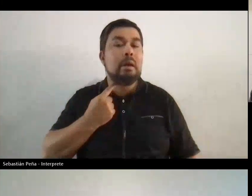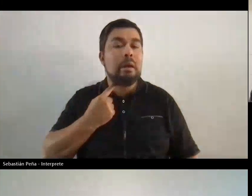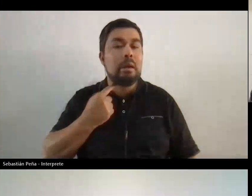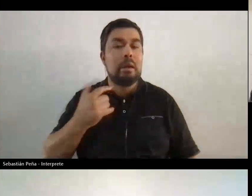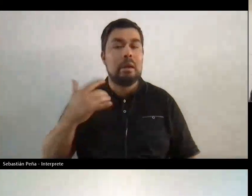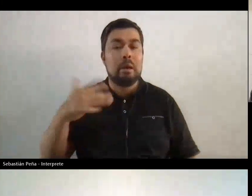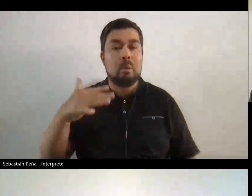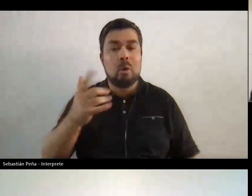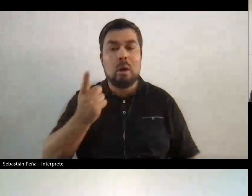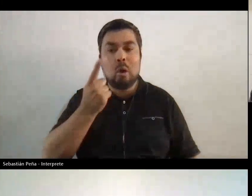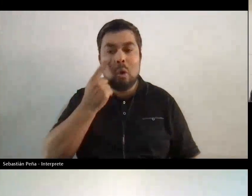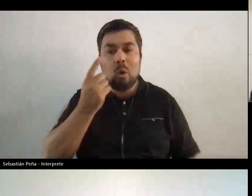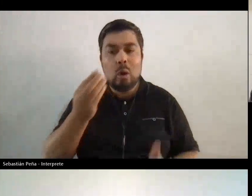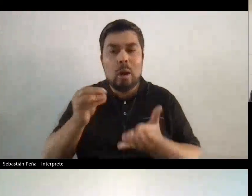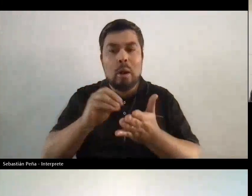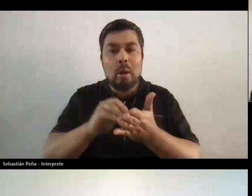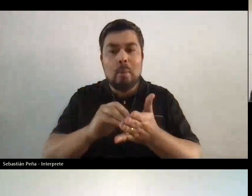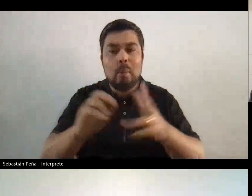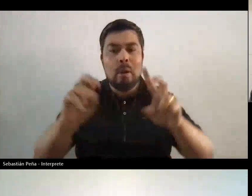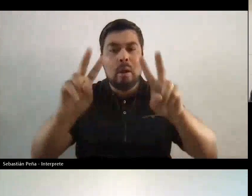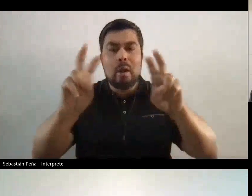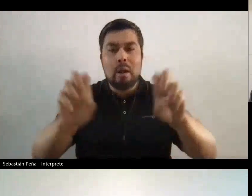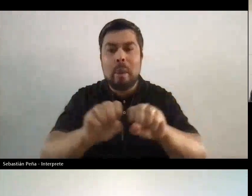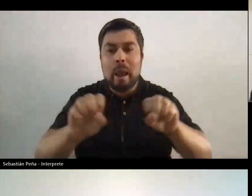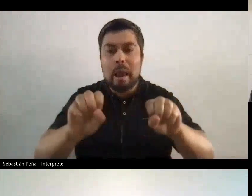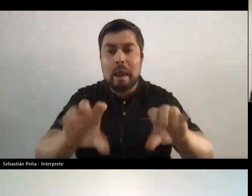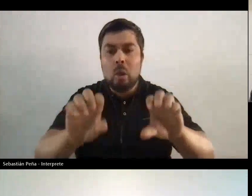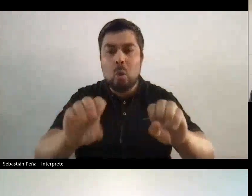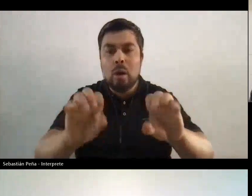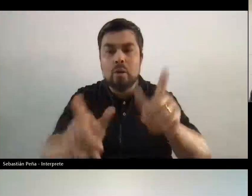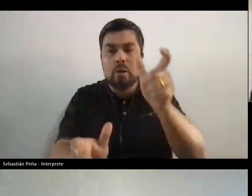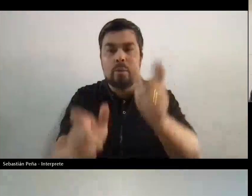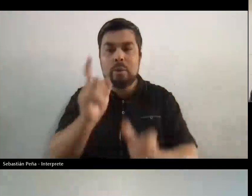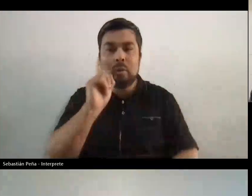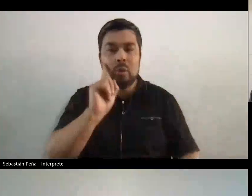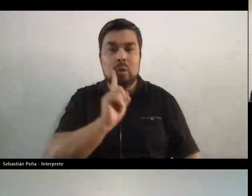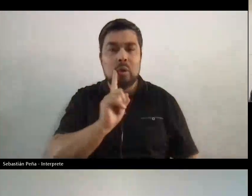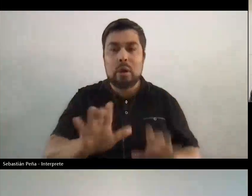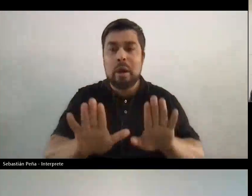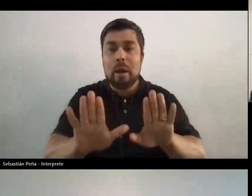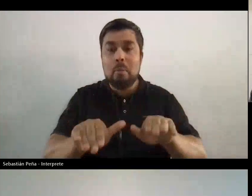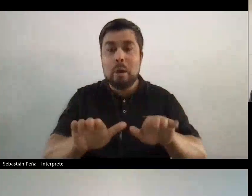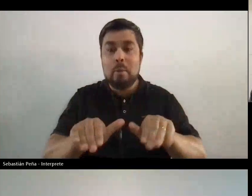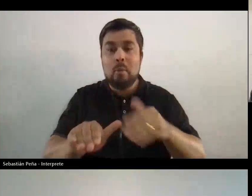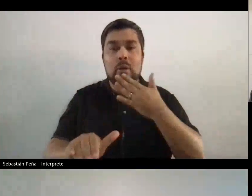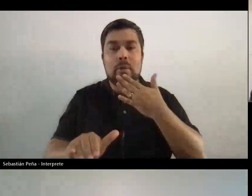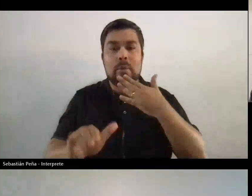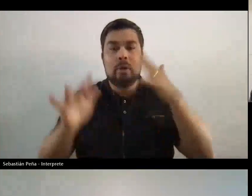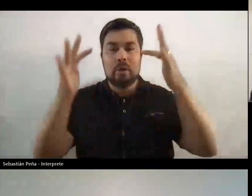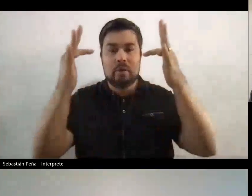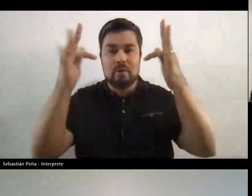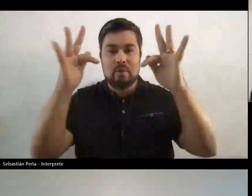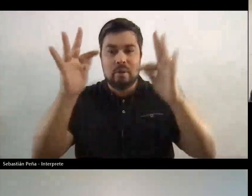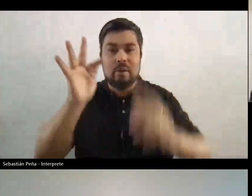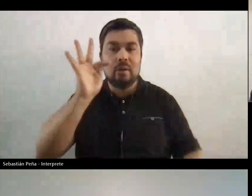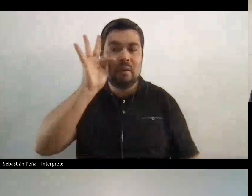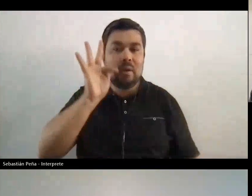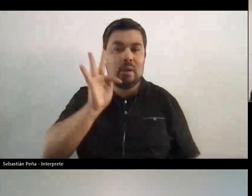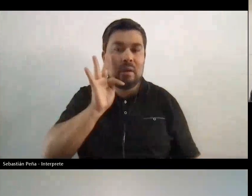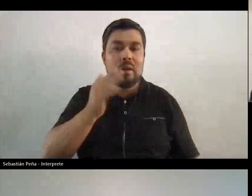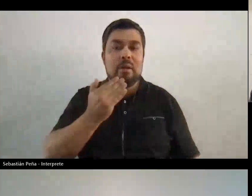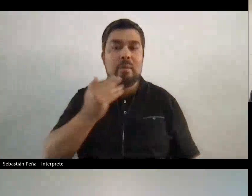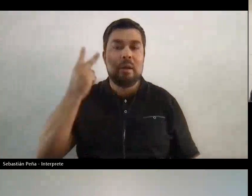acerca de la educación de las personas sordas, y al mismo tiempo felicitar a Francisca